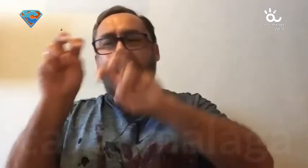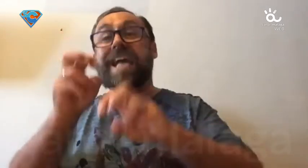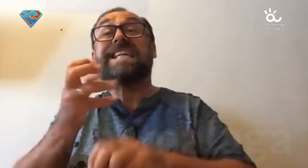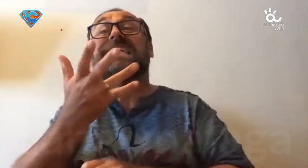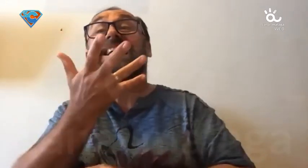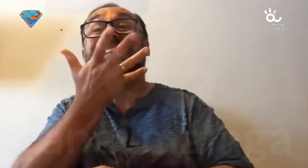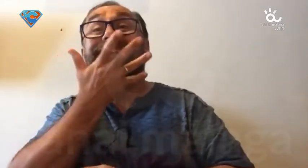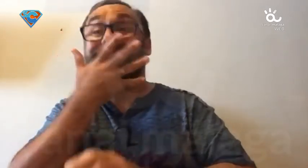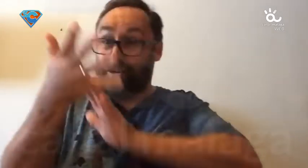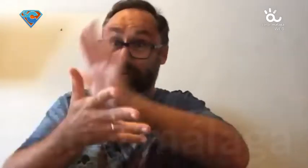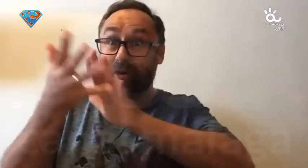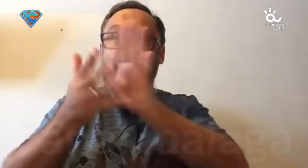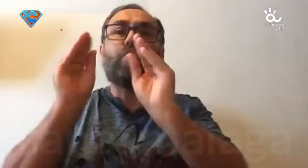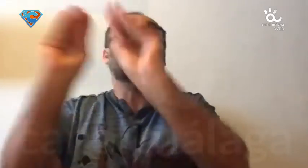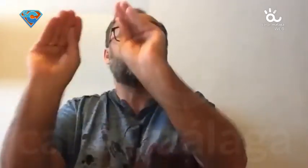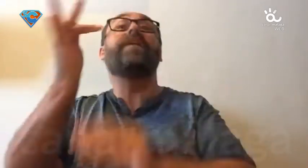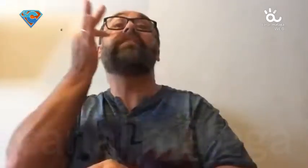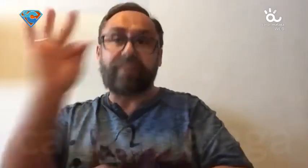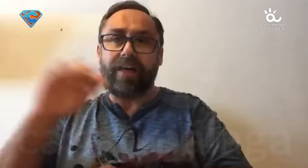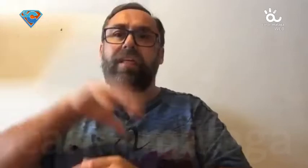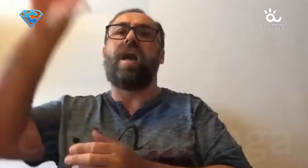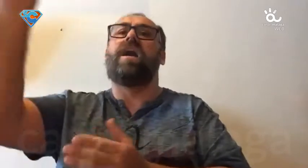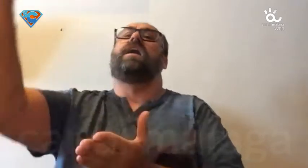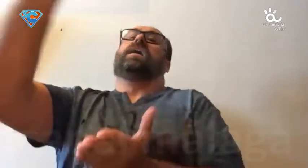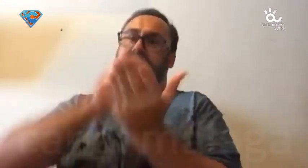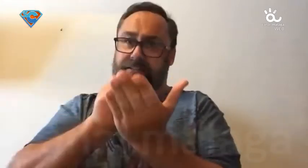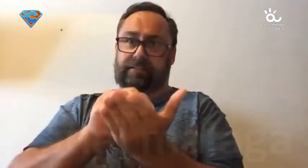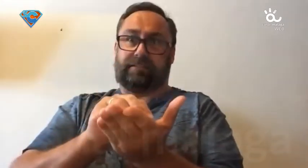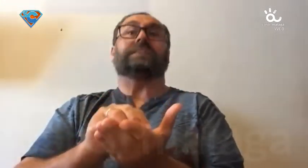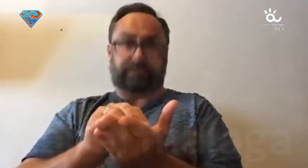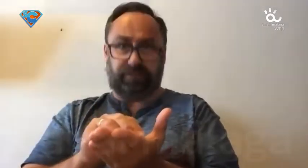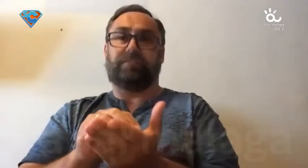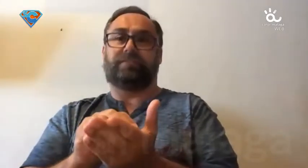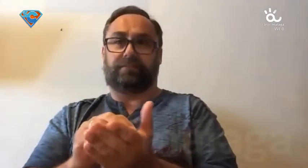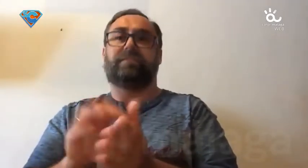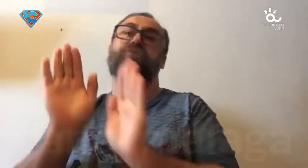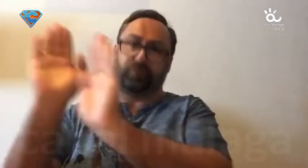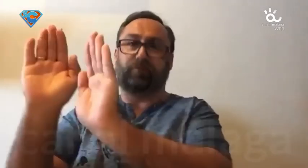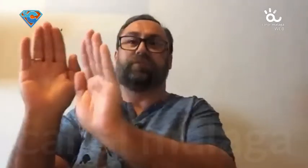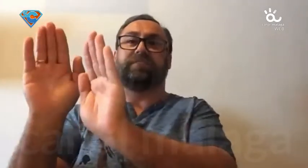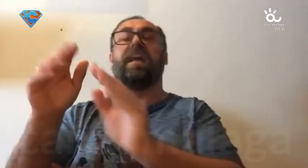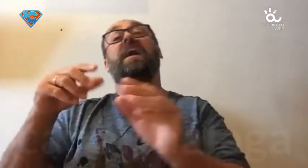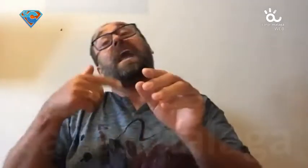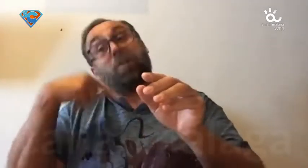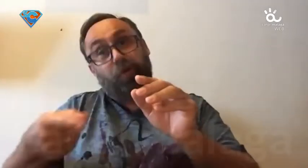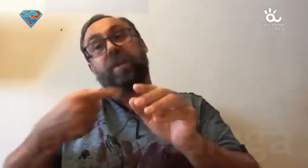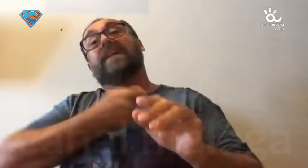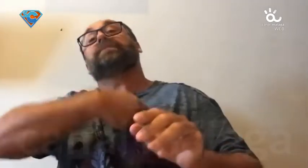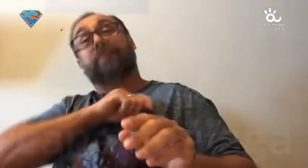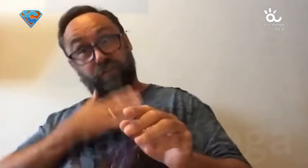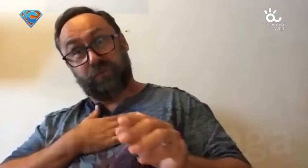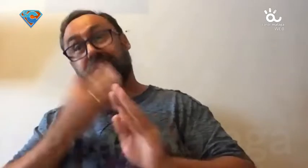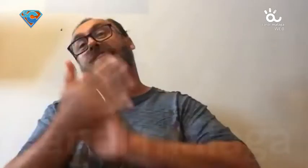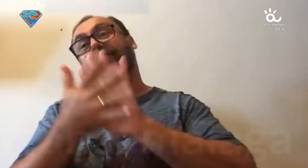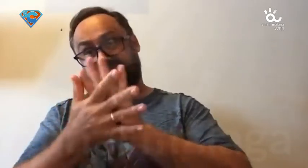Y algunas veces en francés pues tengo que buscar un signo, pero no la lengua de signos española, sino la lengua